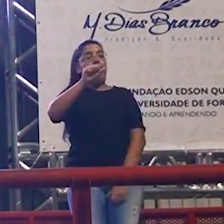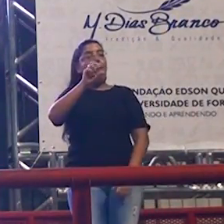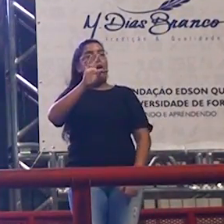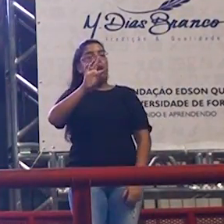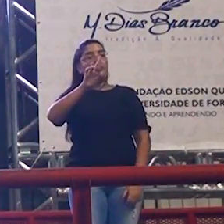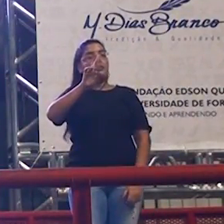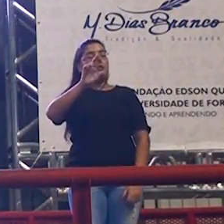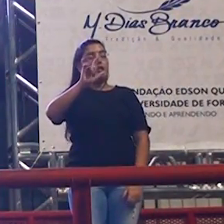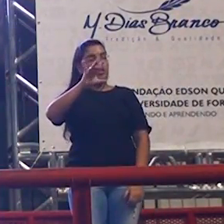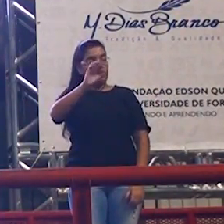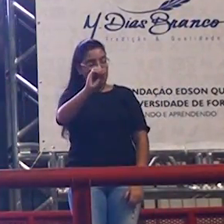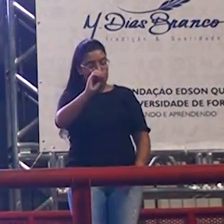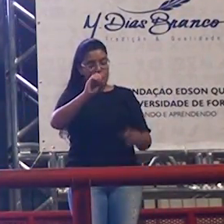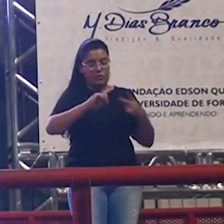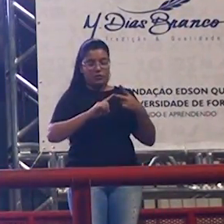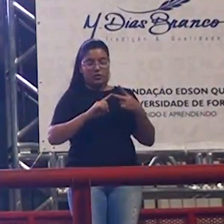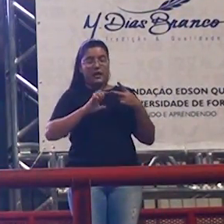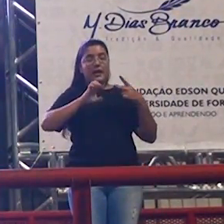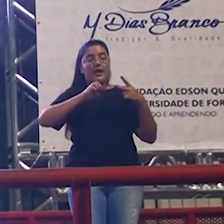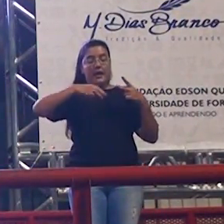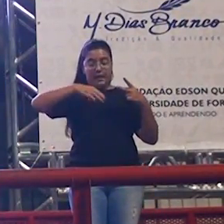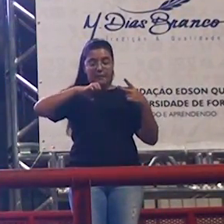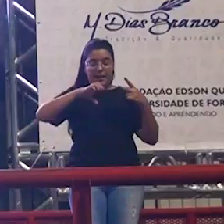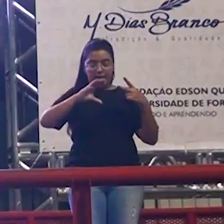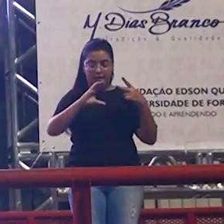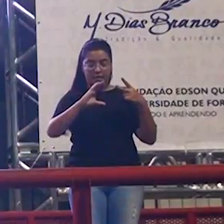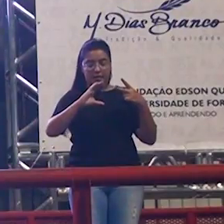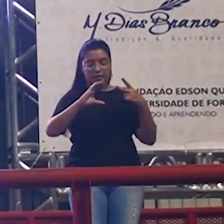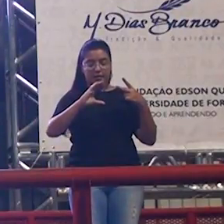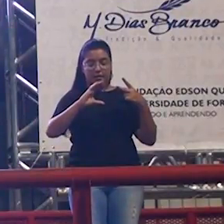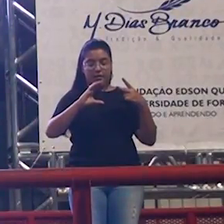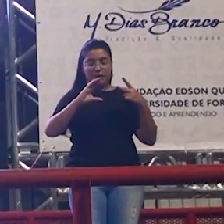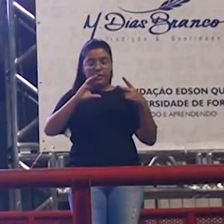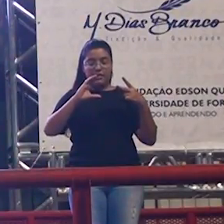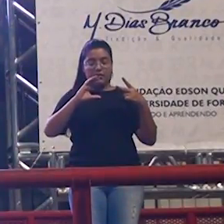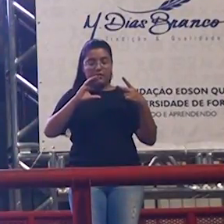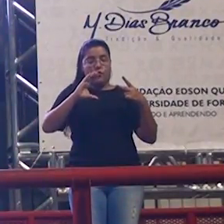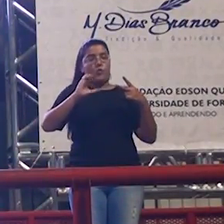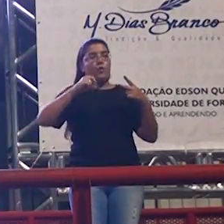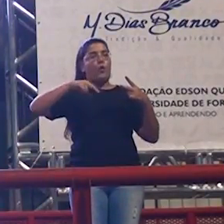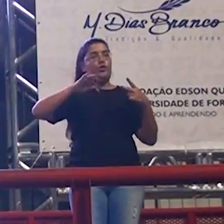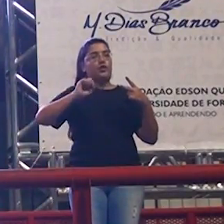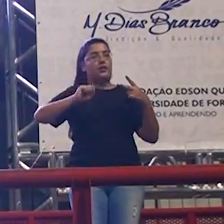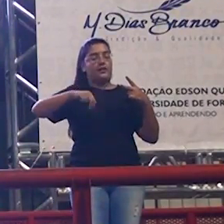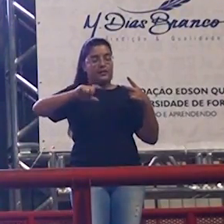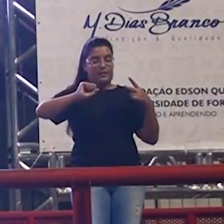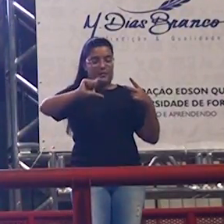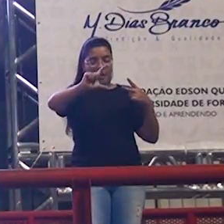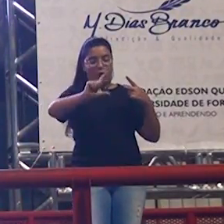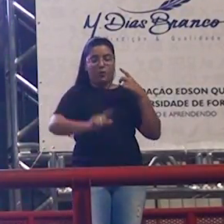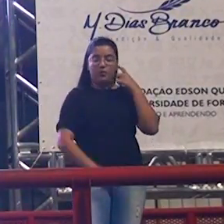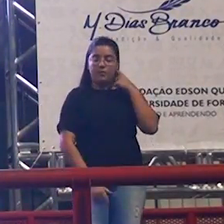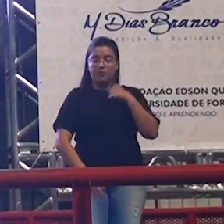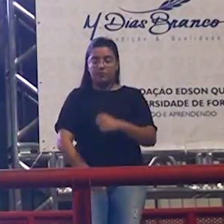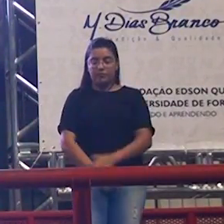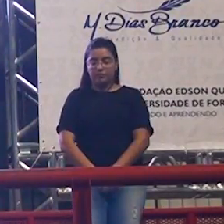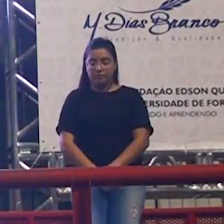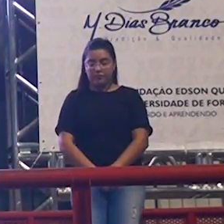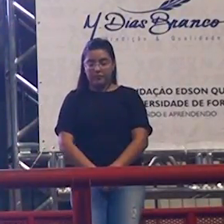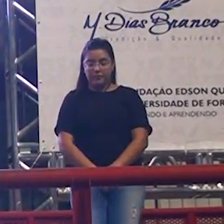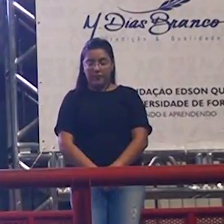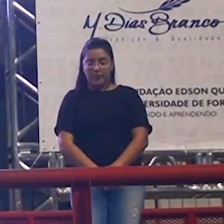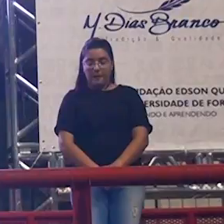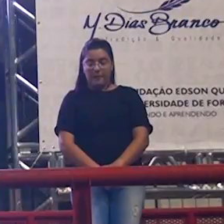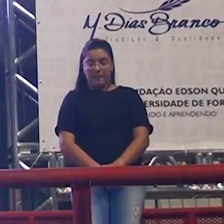MEC, massa equatorial continental. Está claro isso? Beleza. Pessoal, uma massa de ar que se forma sobre o continente